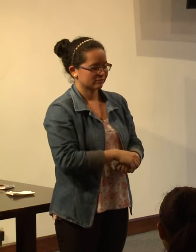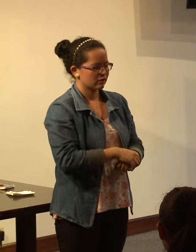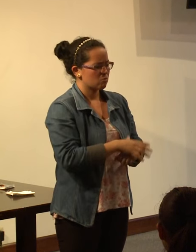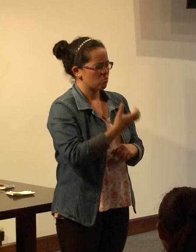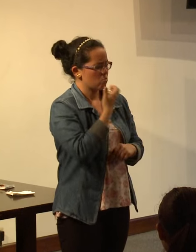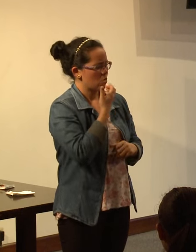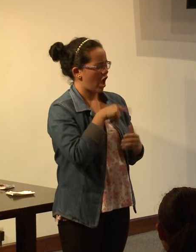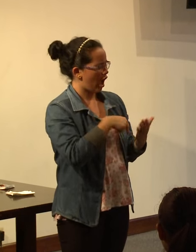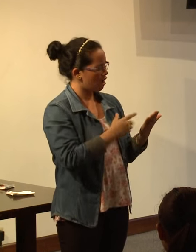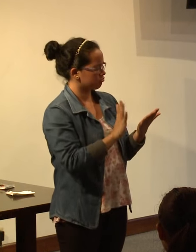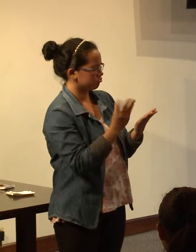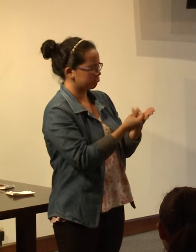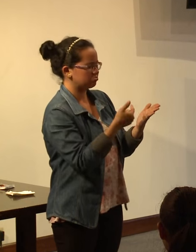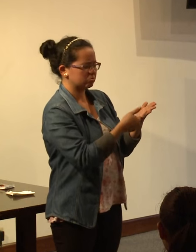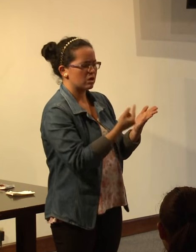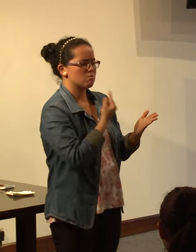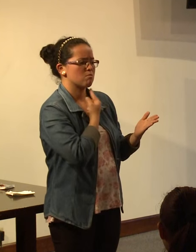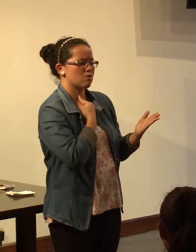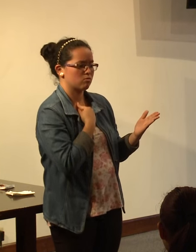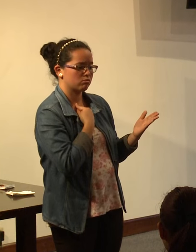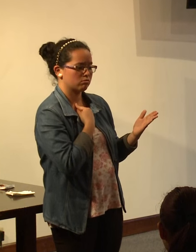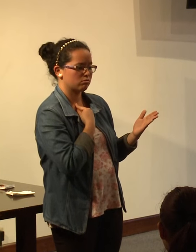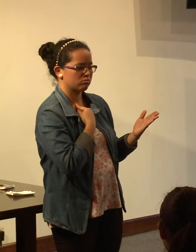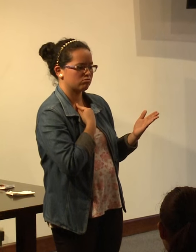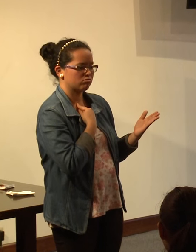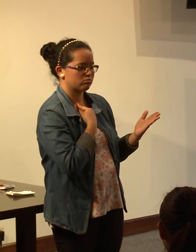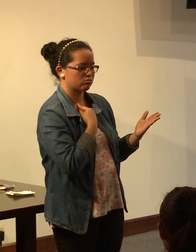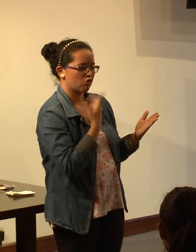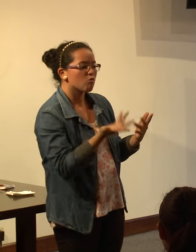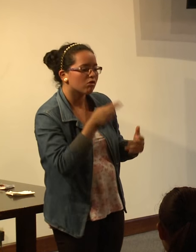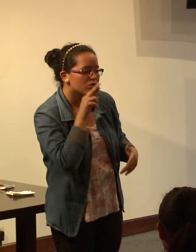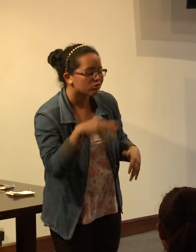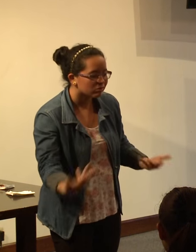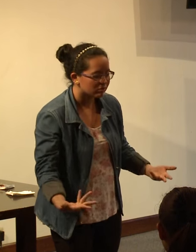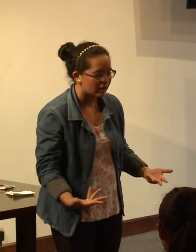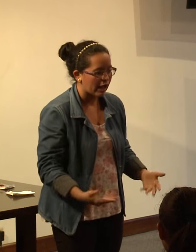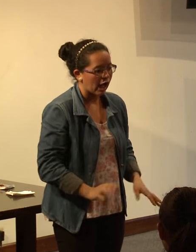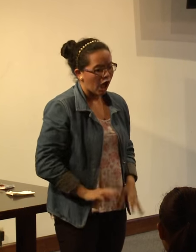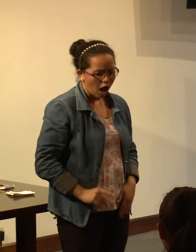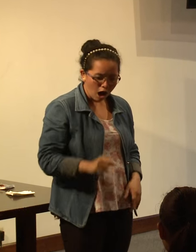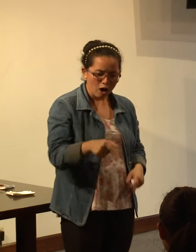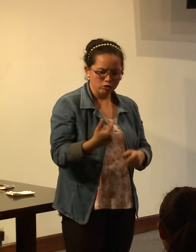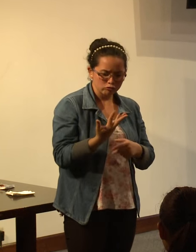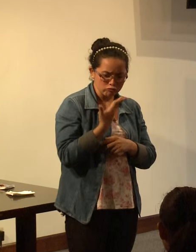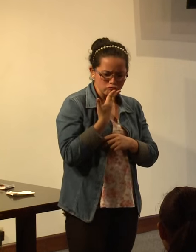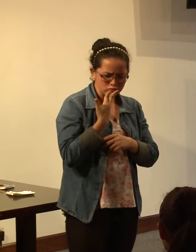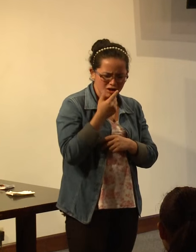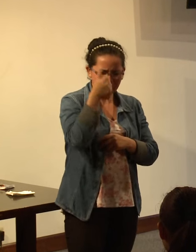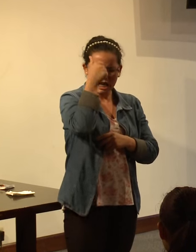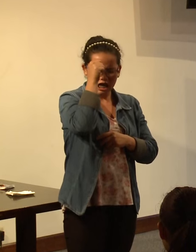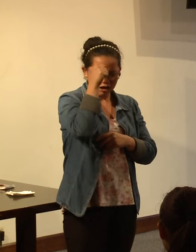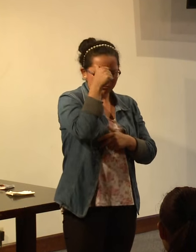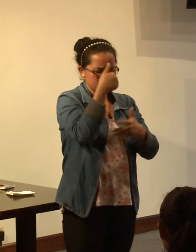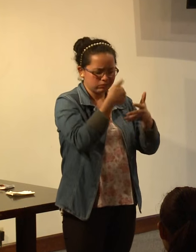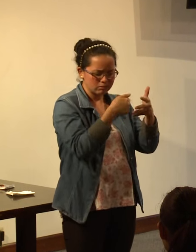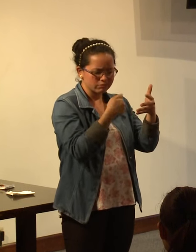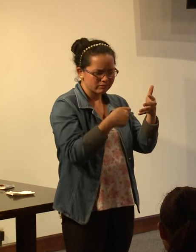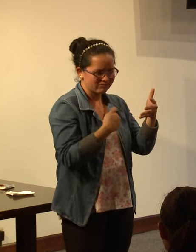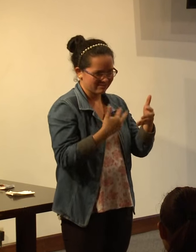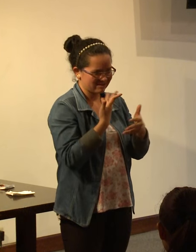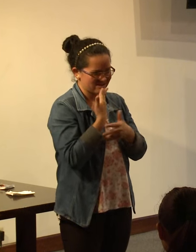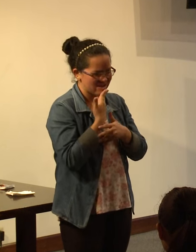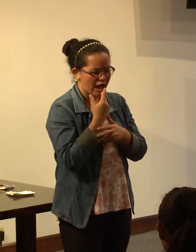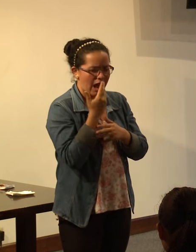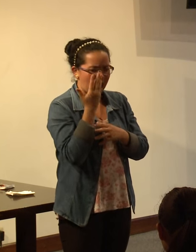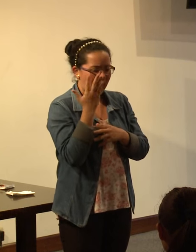me dices, me gusta, yo debo contestarla desde otro lugar, y es decirle, pero utilizaste los colores que dijimos, acuérdate que dijimos que iban a ser todos los colores